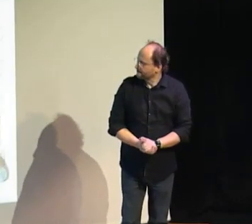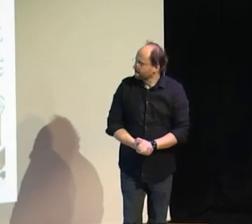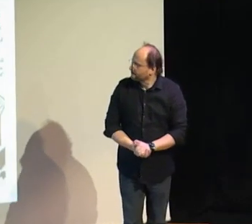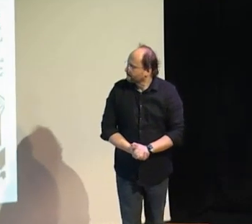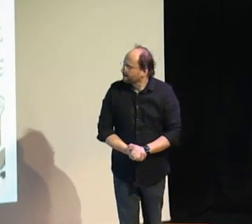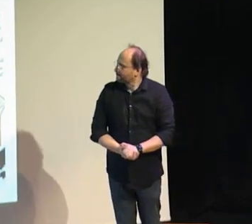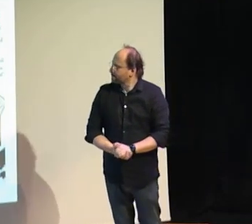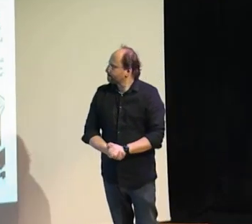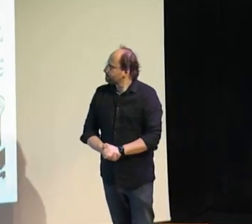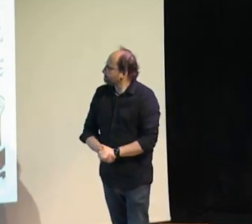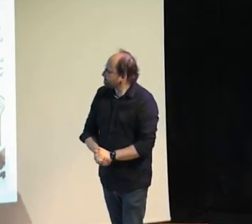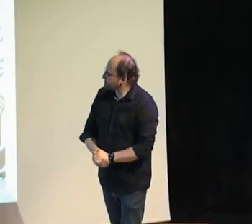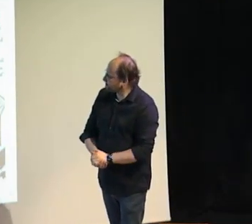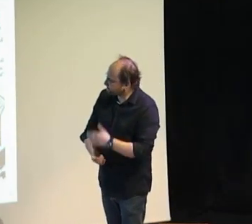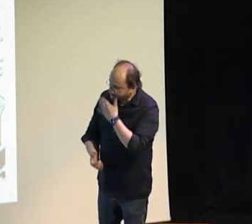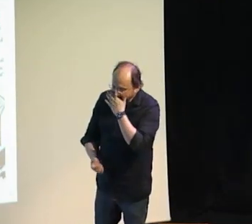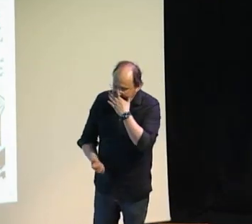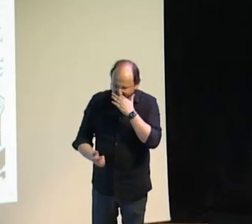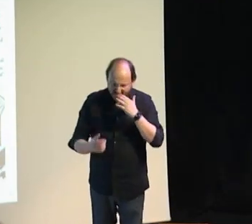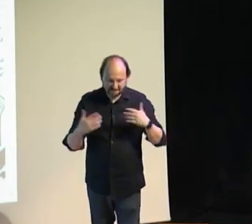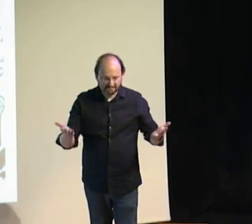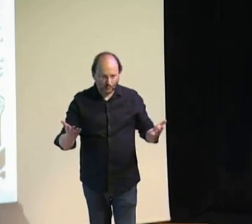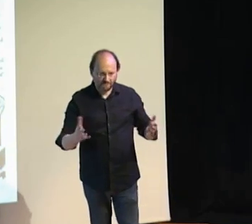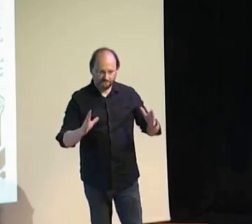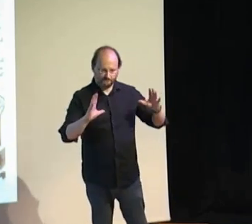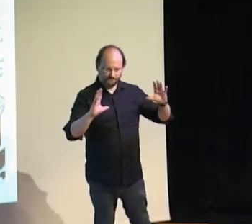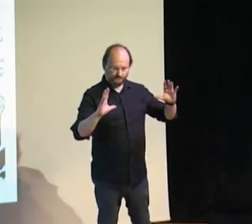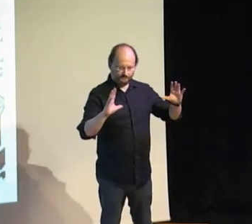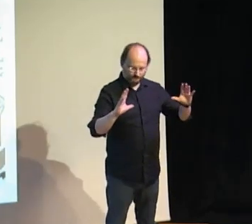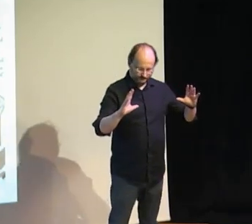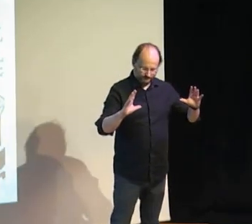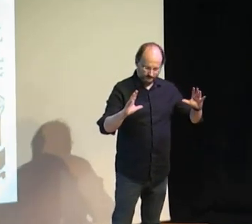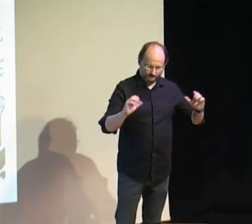que dans la langue vocale, la langue française, l'image a perdu peu à peu son importance.